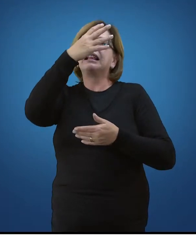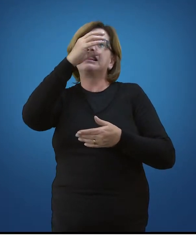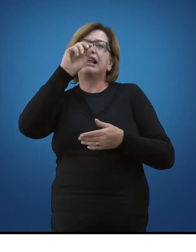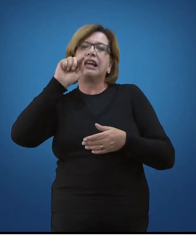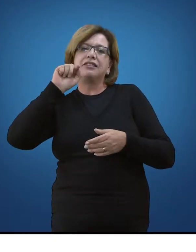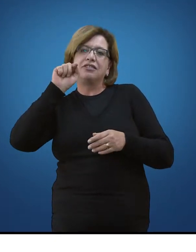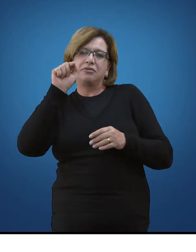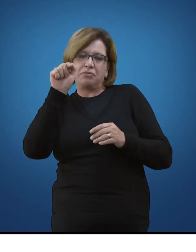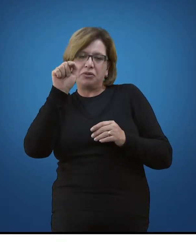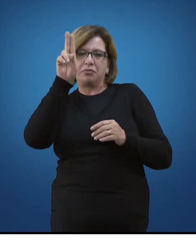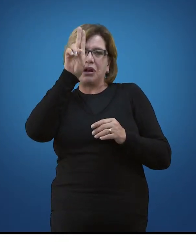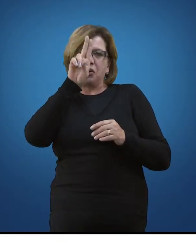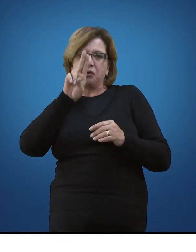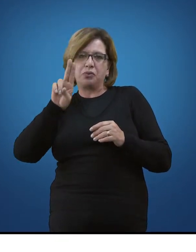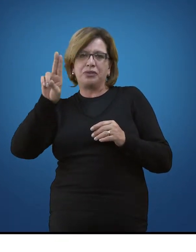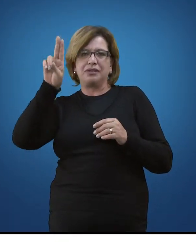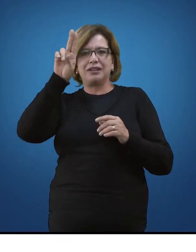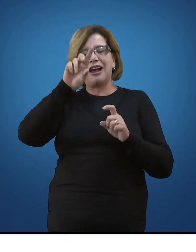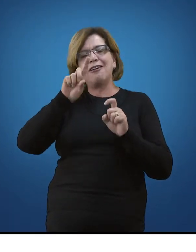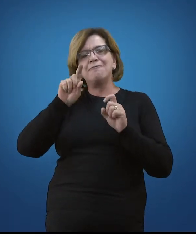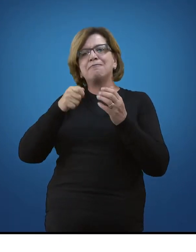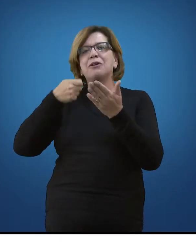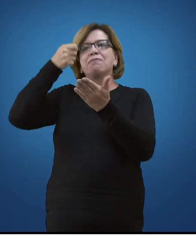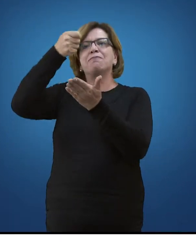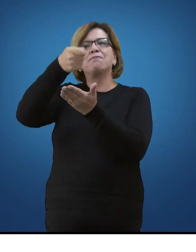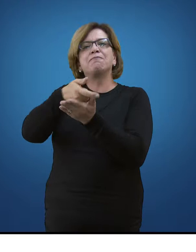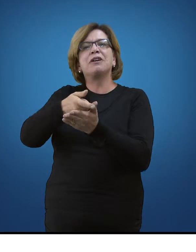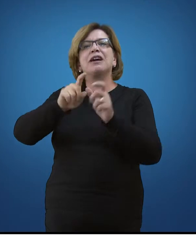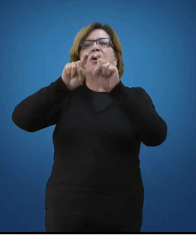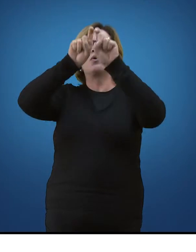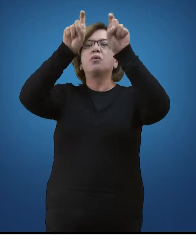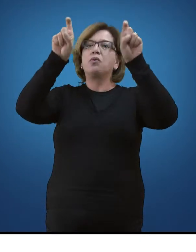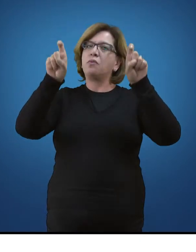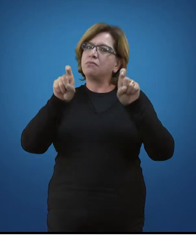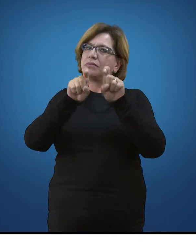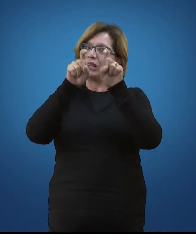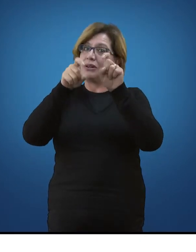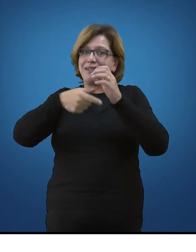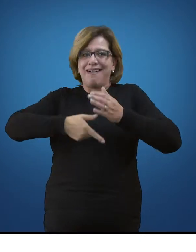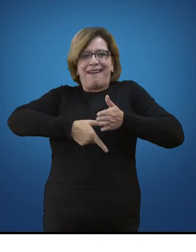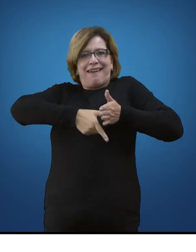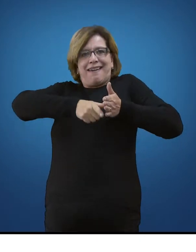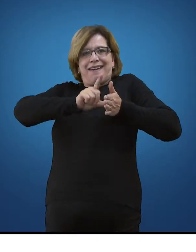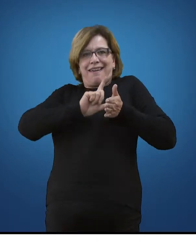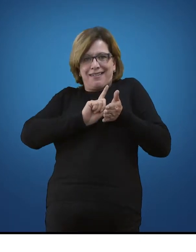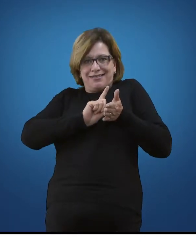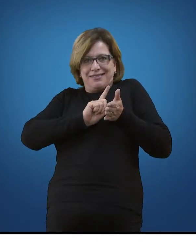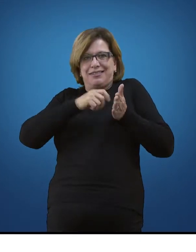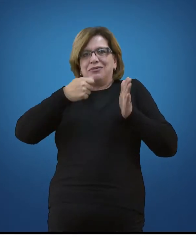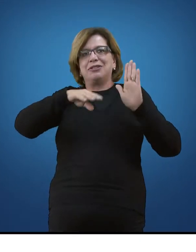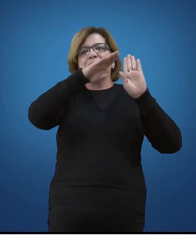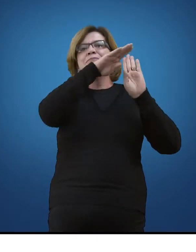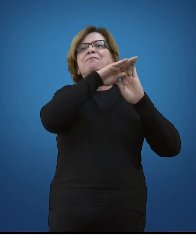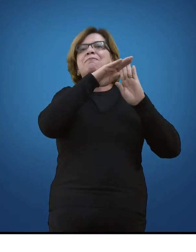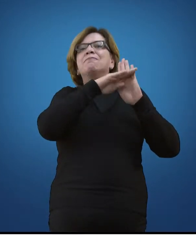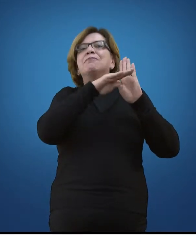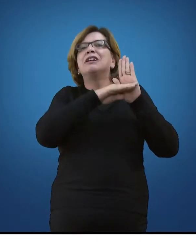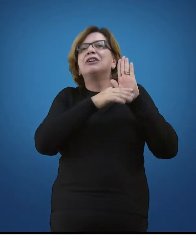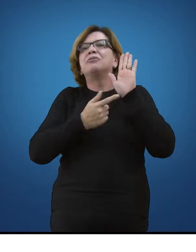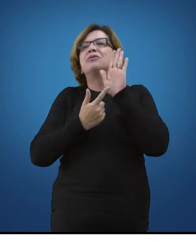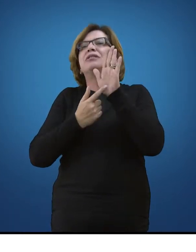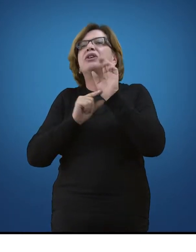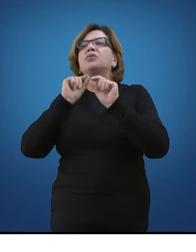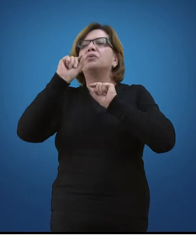R$10.000 para aplicação em equipamentos de informática. Eu tenho que fazer um plano de aplicação, que tipo de equipamento